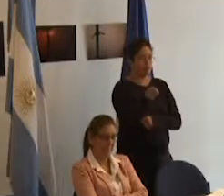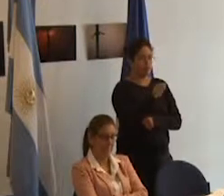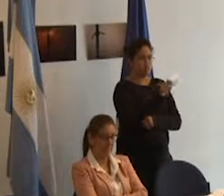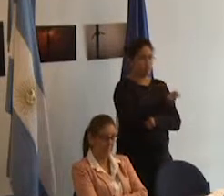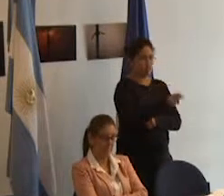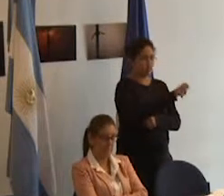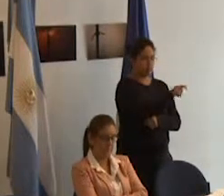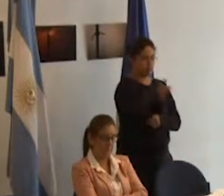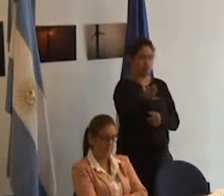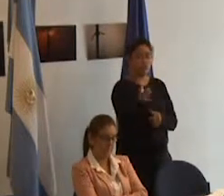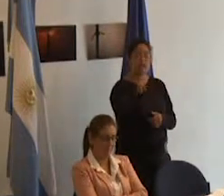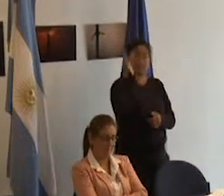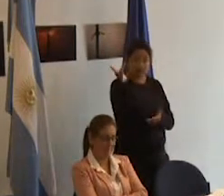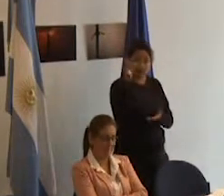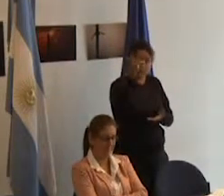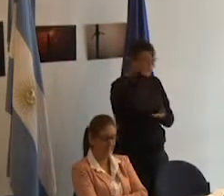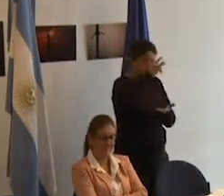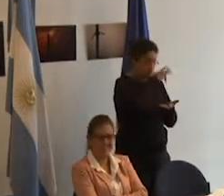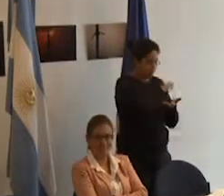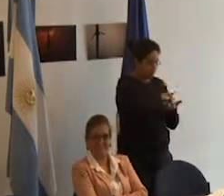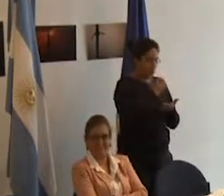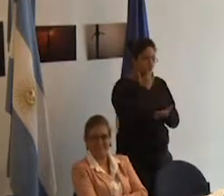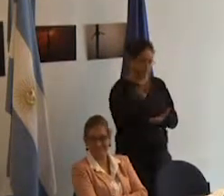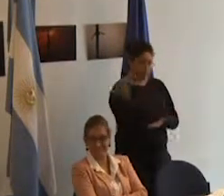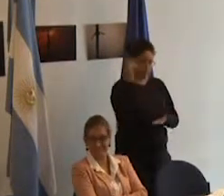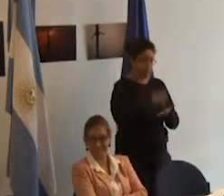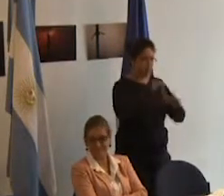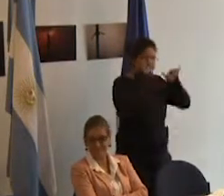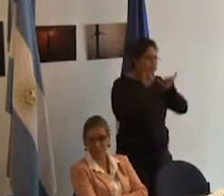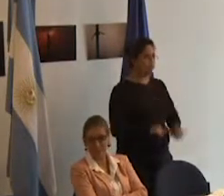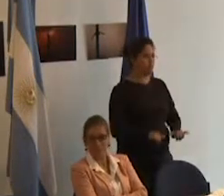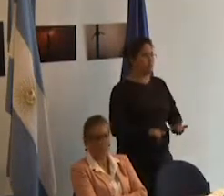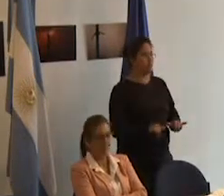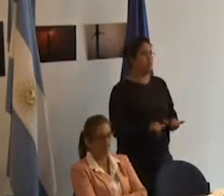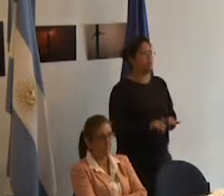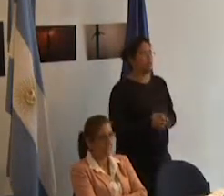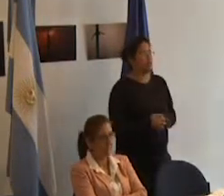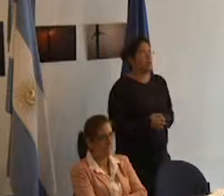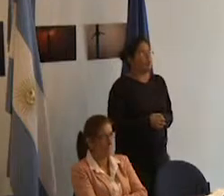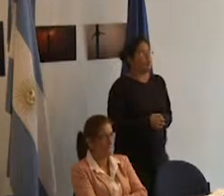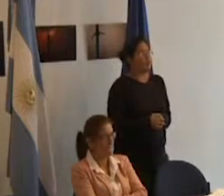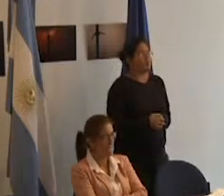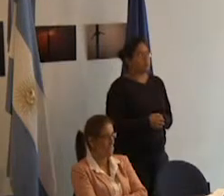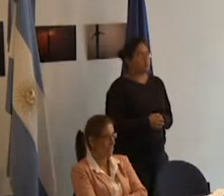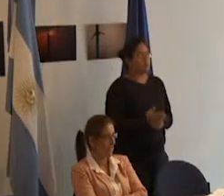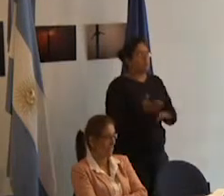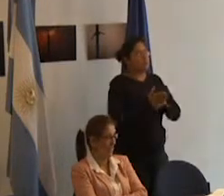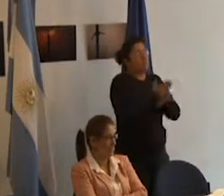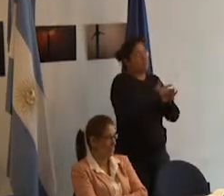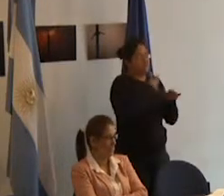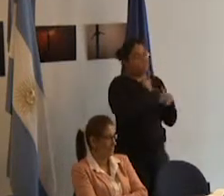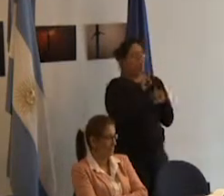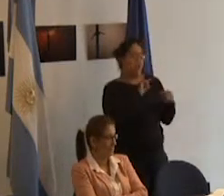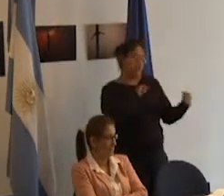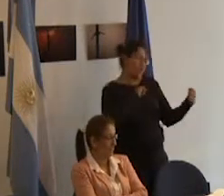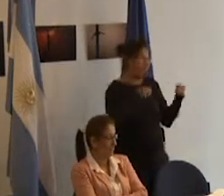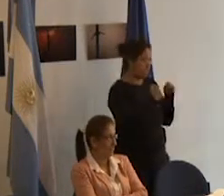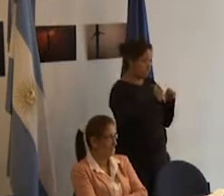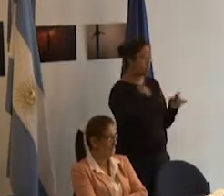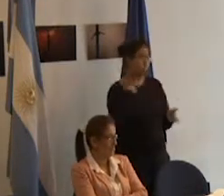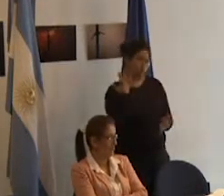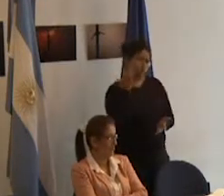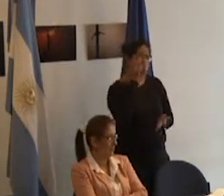los otros llegaron, cuando se instalaron. Antes habíamos dado muchas discusiones, yo